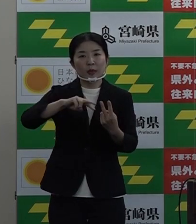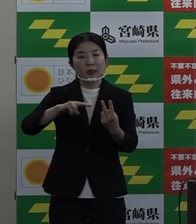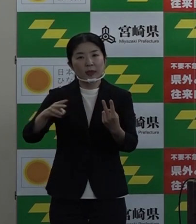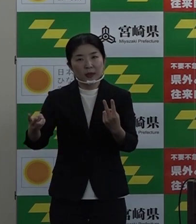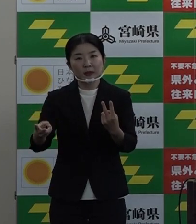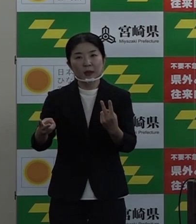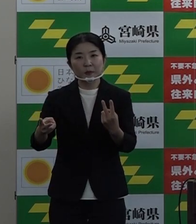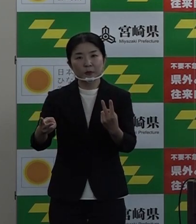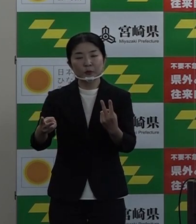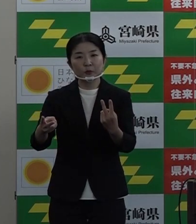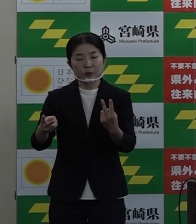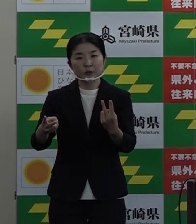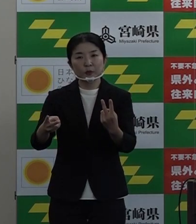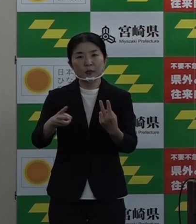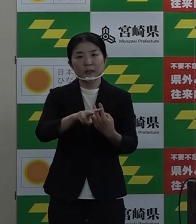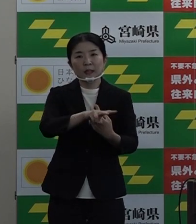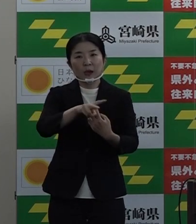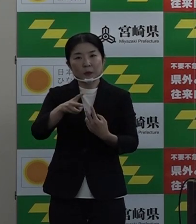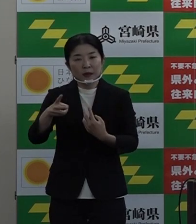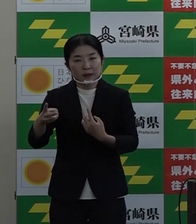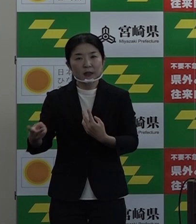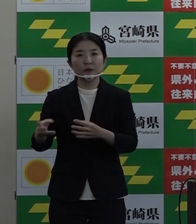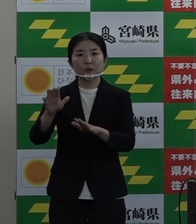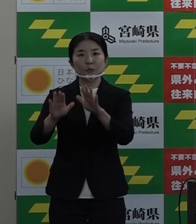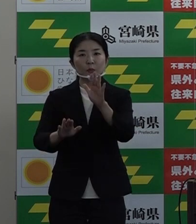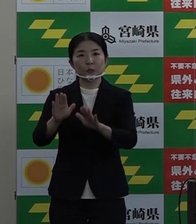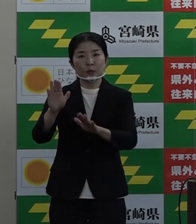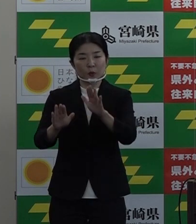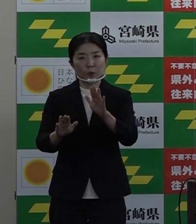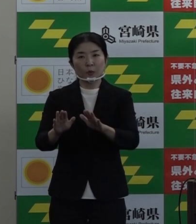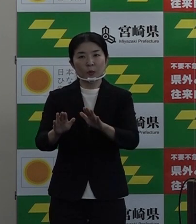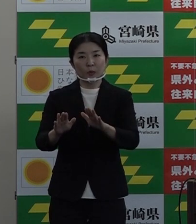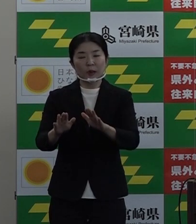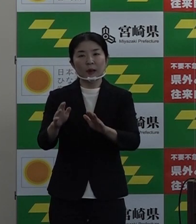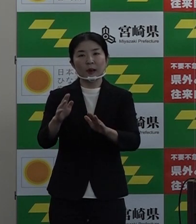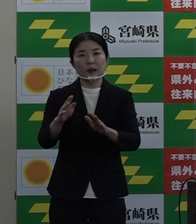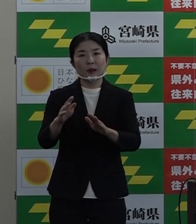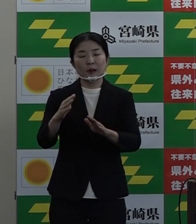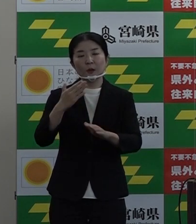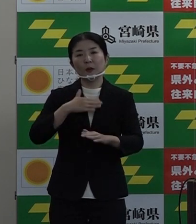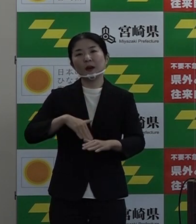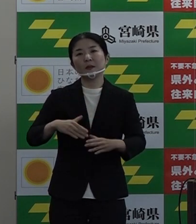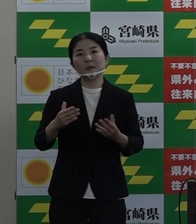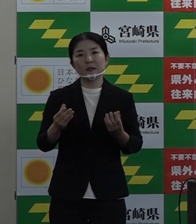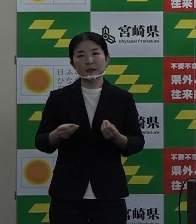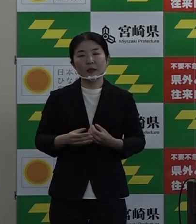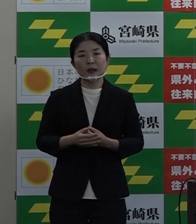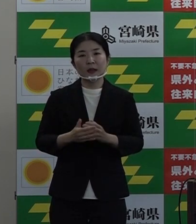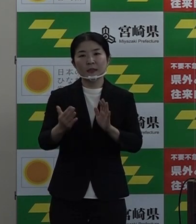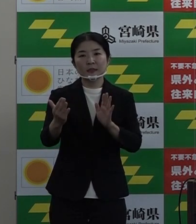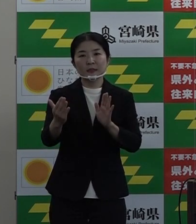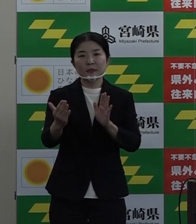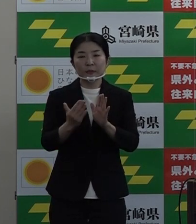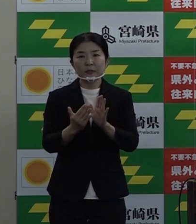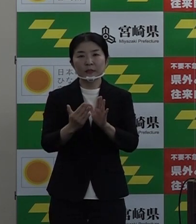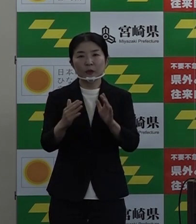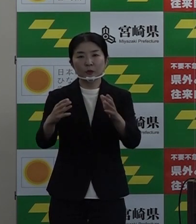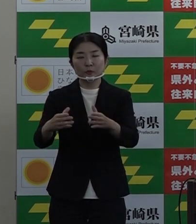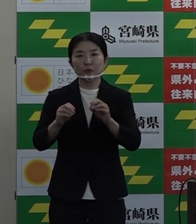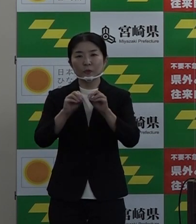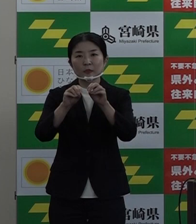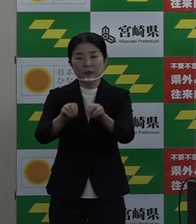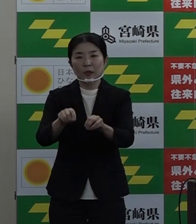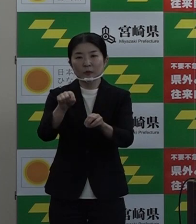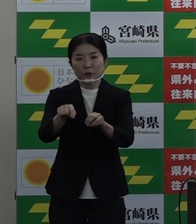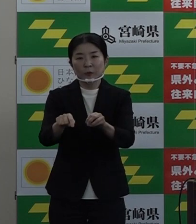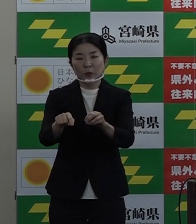に置き換わりつつある状況だということを確認をしております。直近で確認されたクラスターを全